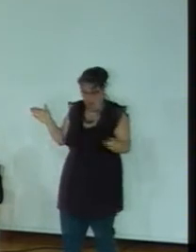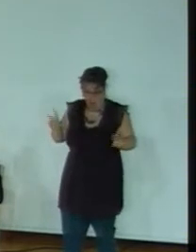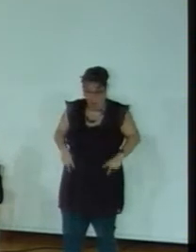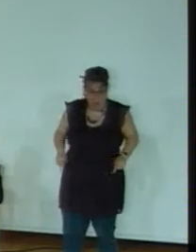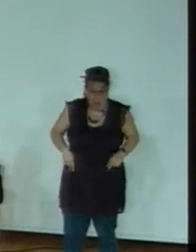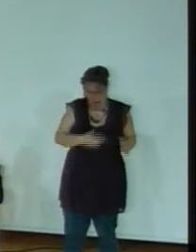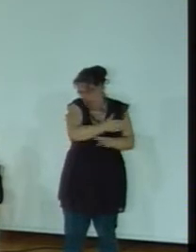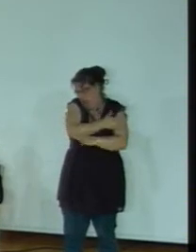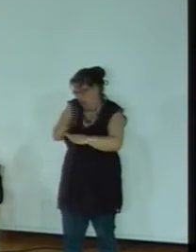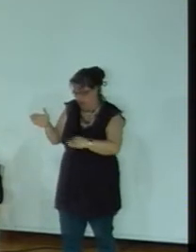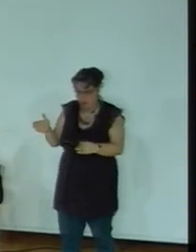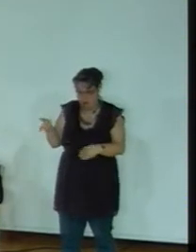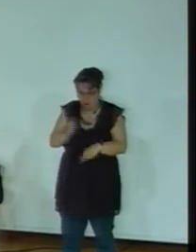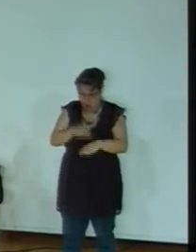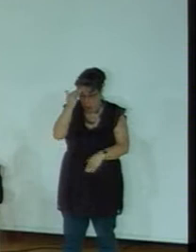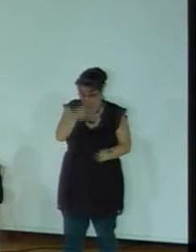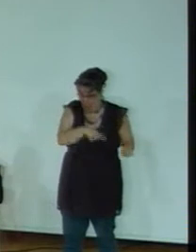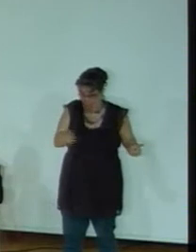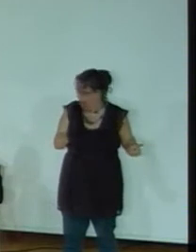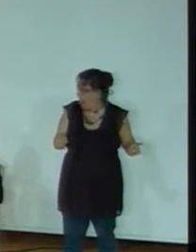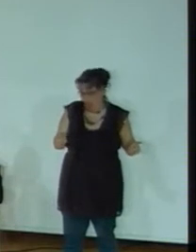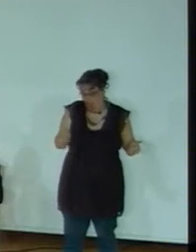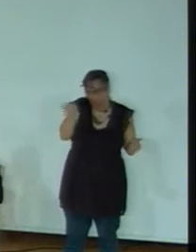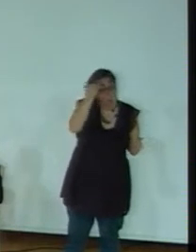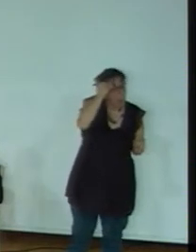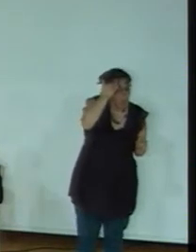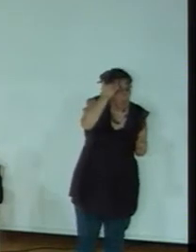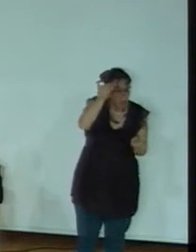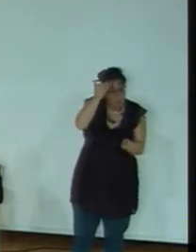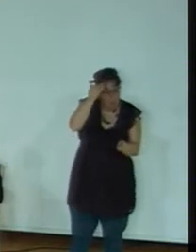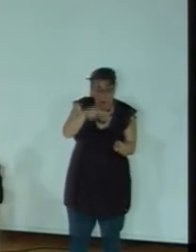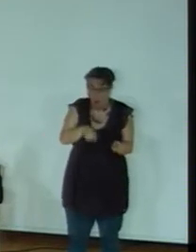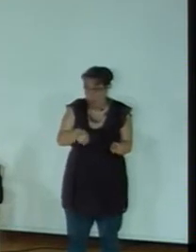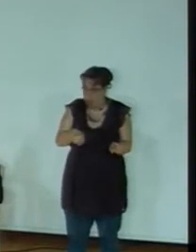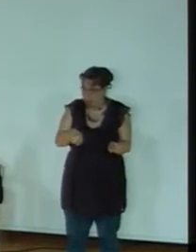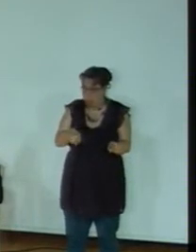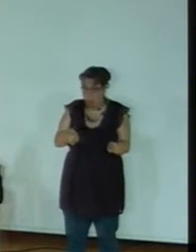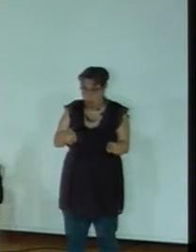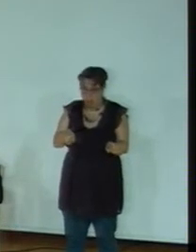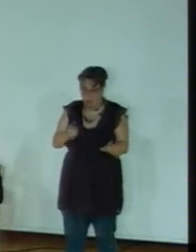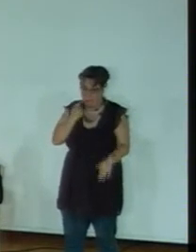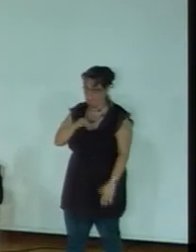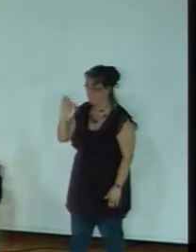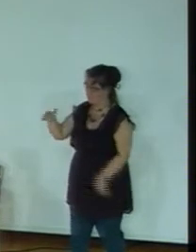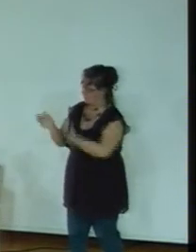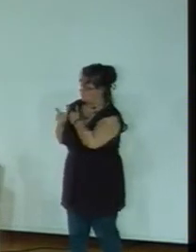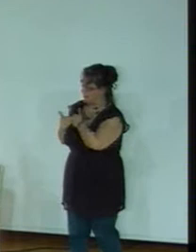en maîtrisent une, deux plutôt bien, et le reste très légèrement, et qu'en fait, ils sont plus ou moins bien conseillés sur le